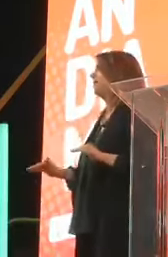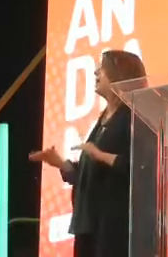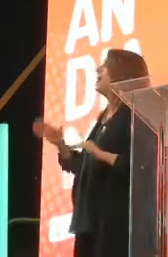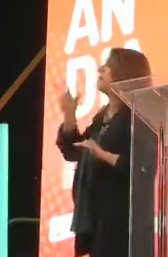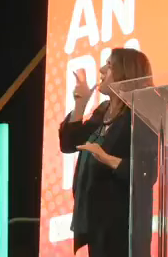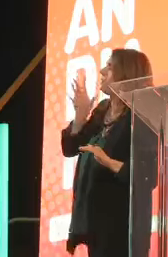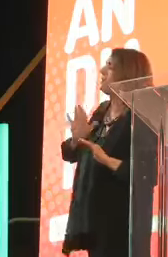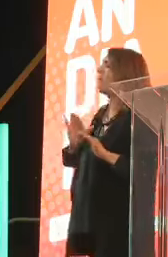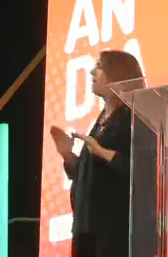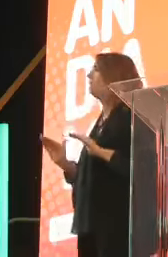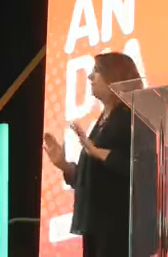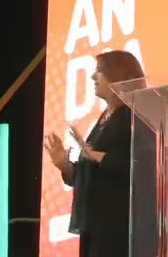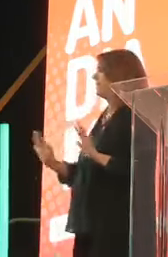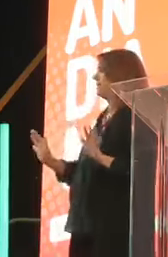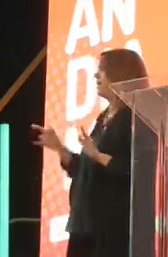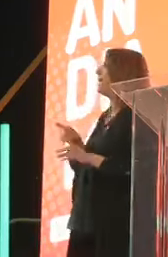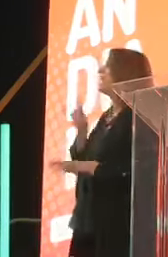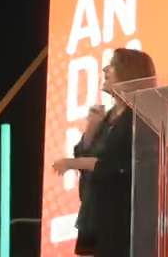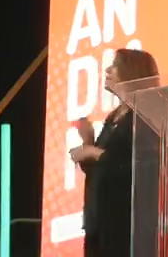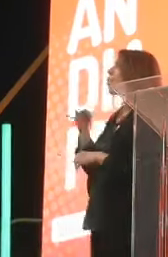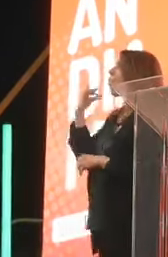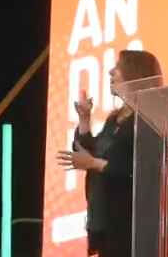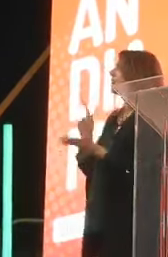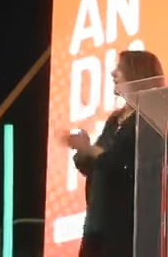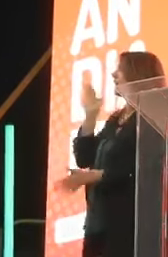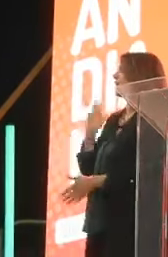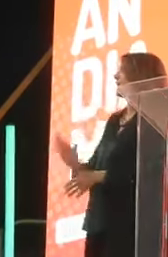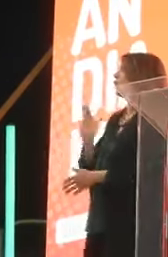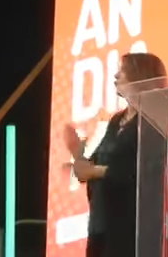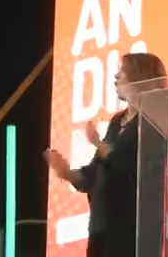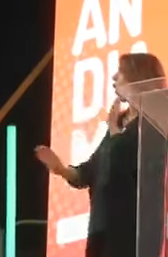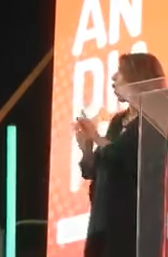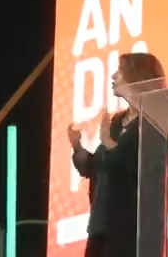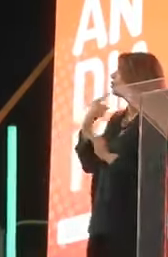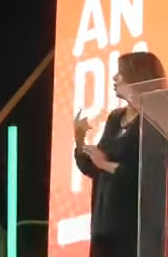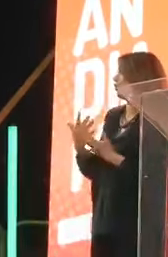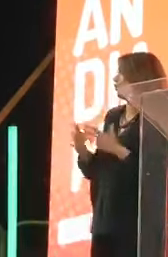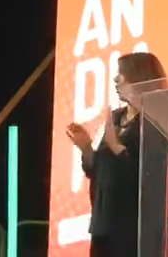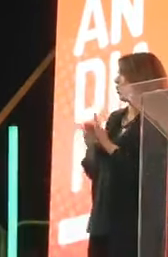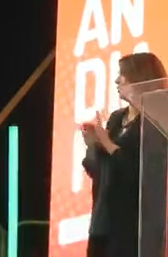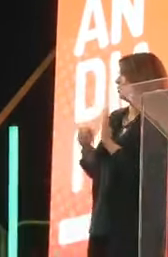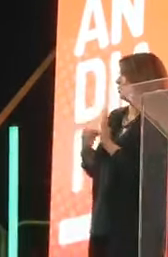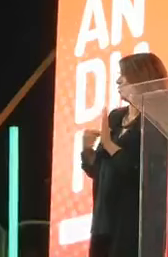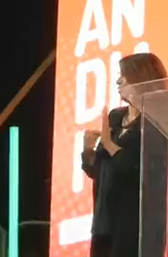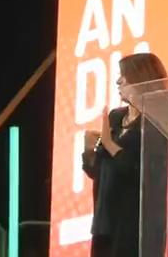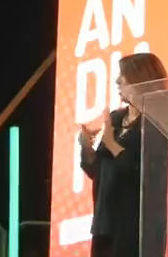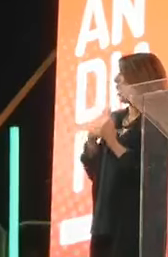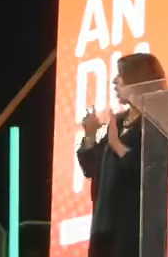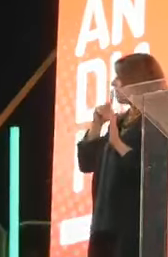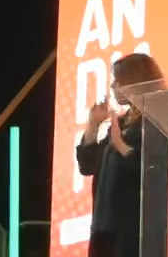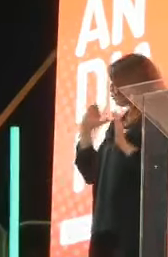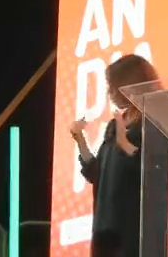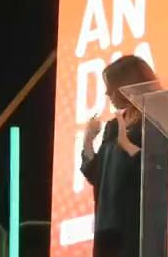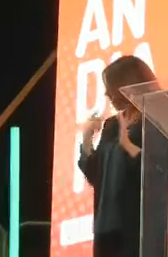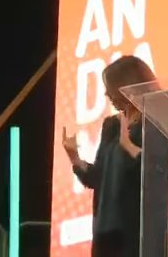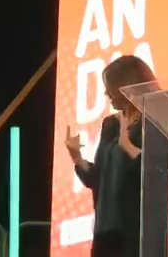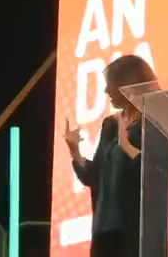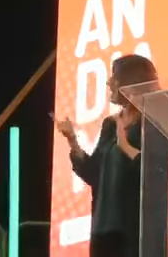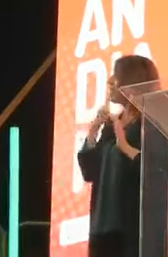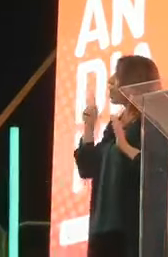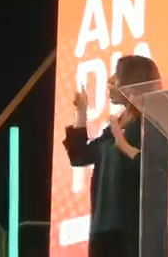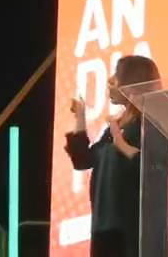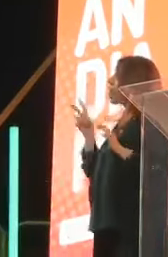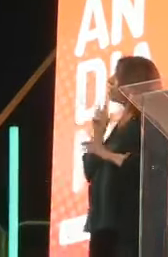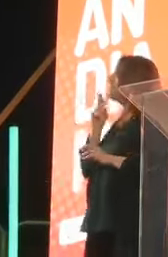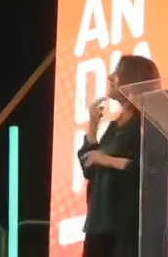a un'istruzione di qualità, perché questo dice la Costituzione. E se bisogna dirla tutta, quelli che loro